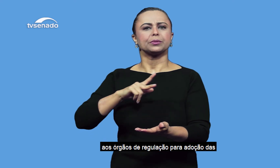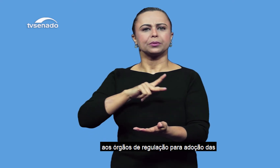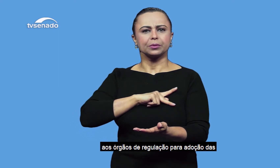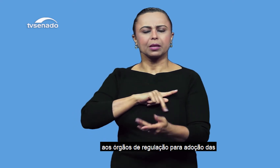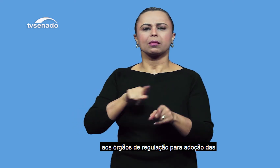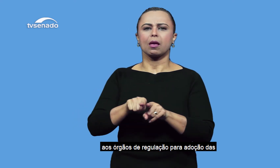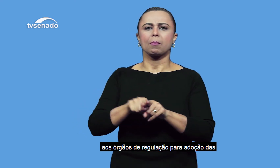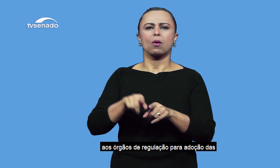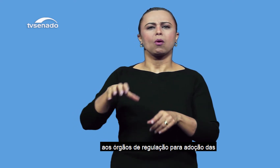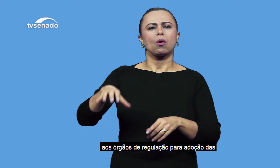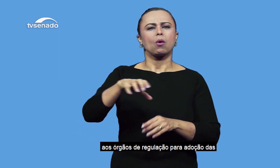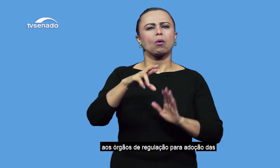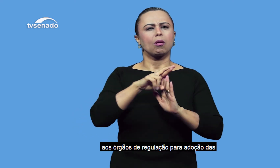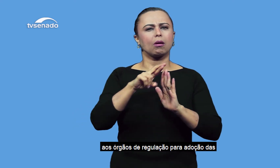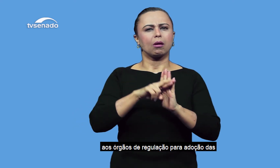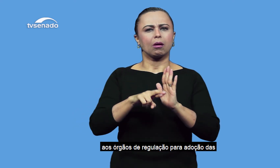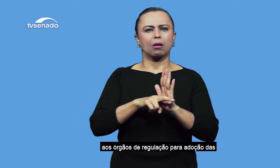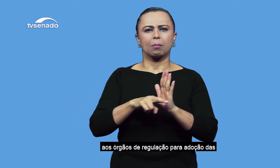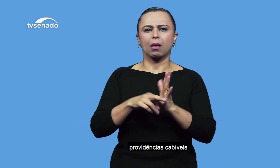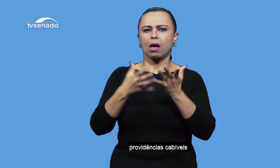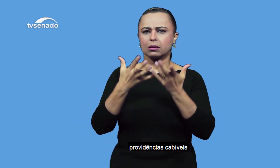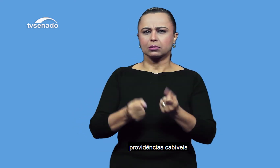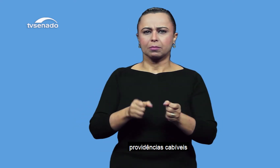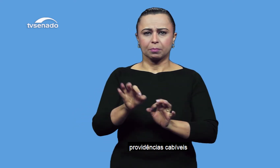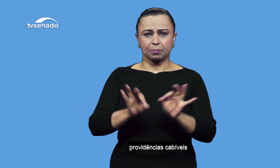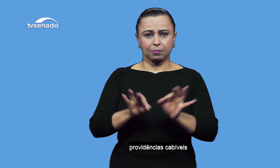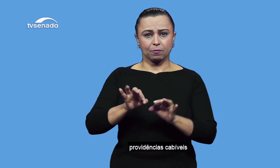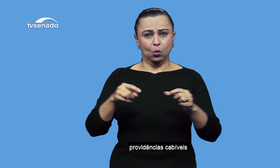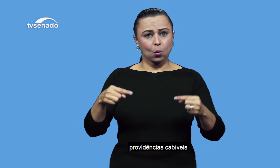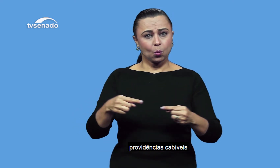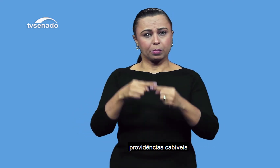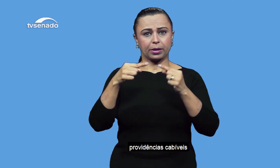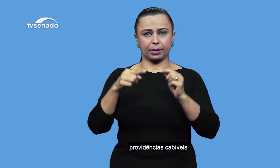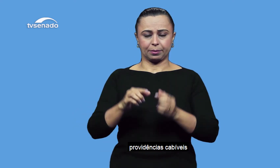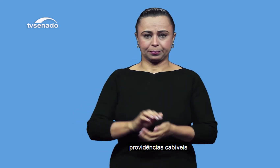aos órgãos de regulação para adoção das providências cabíveis